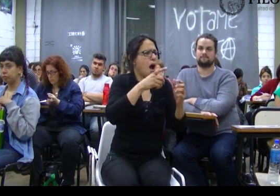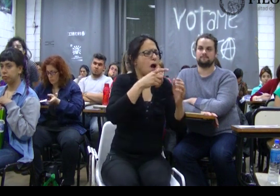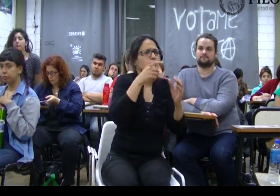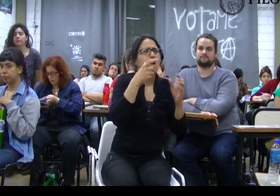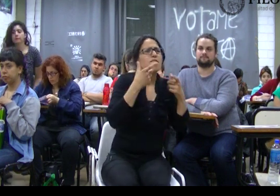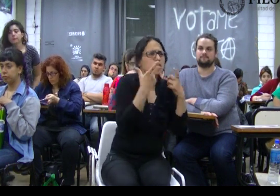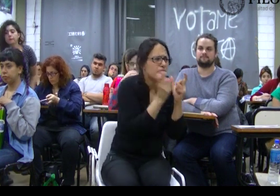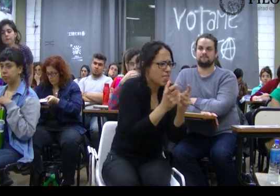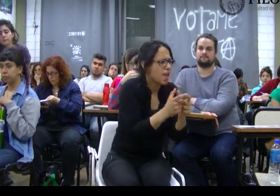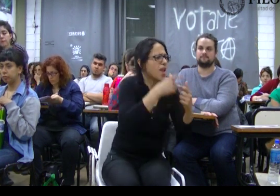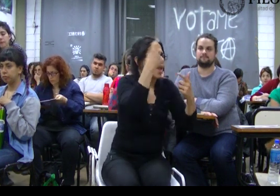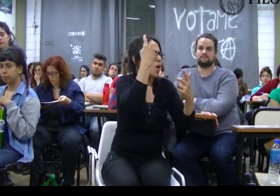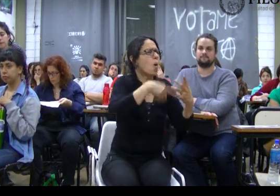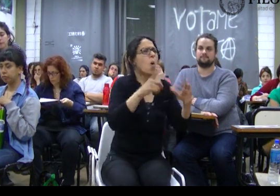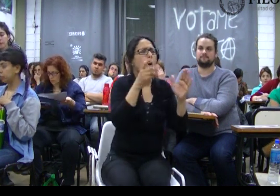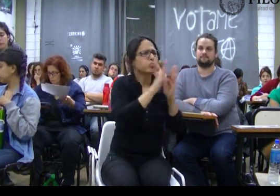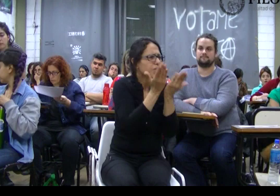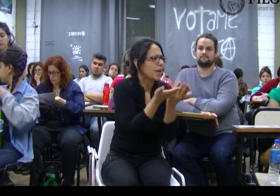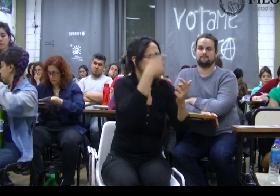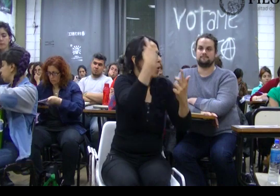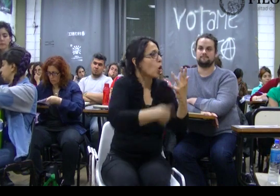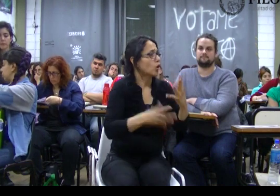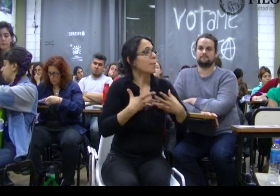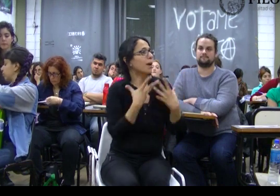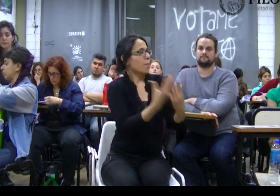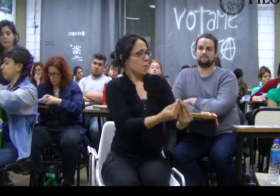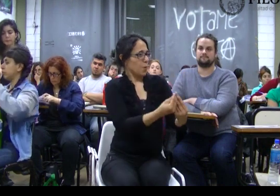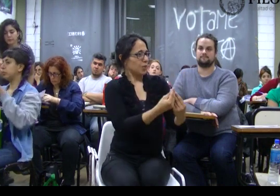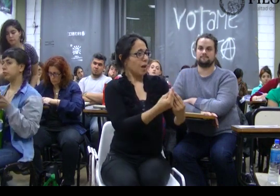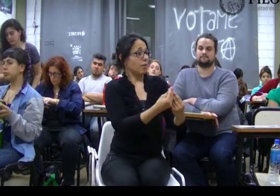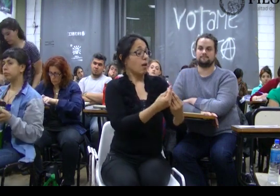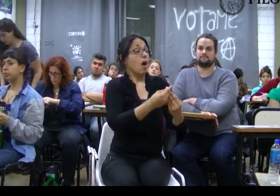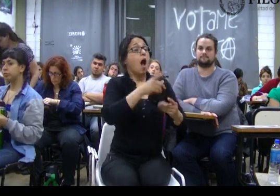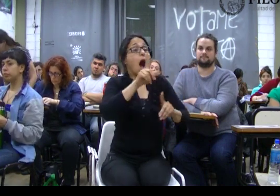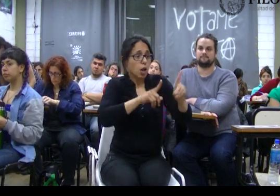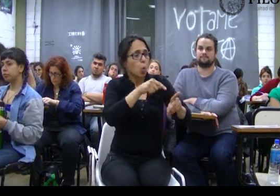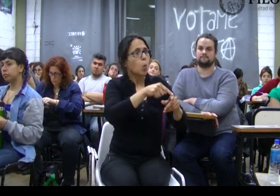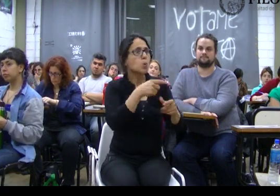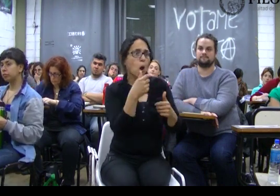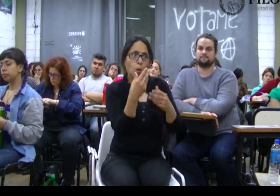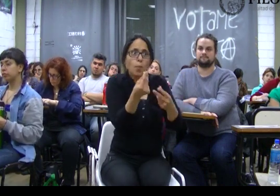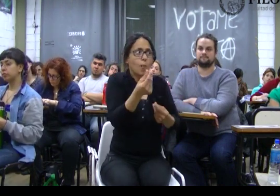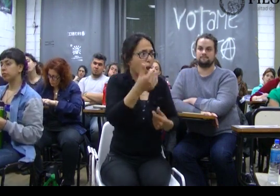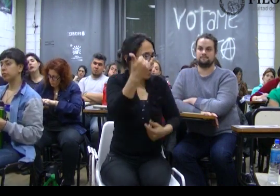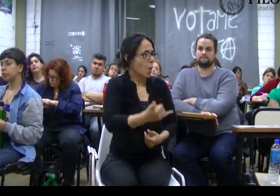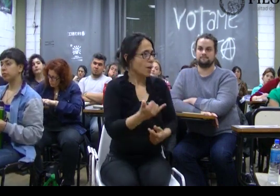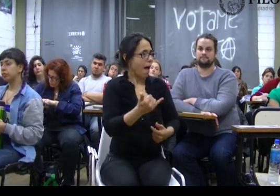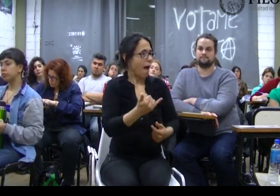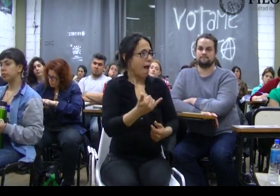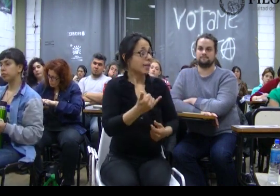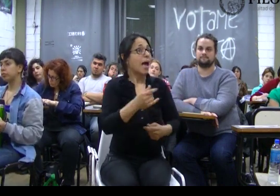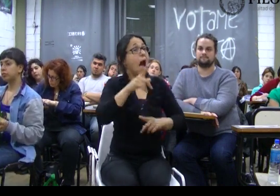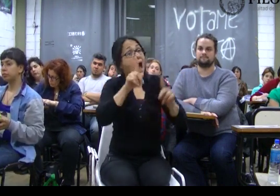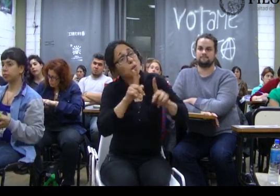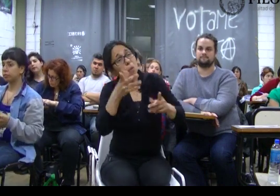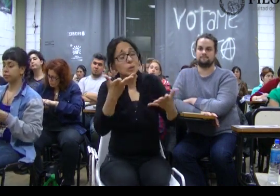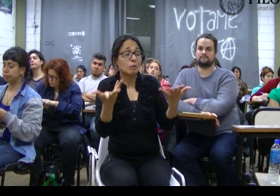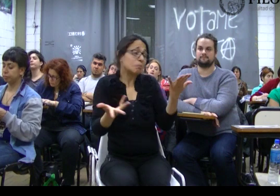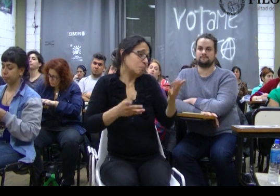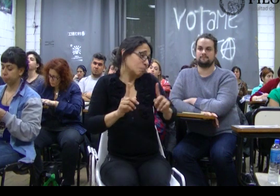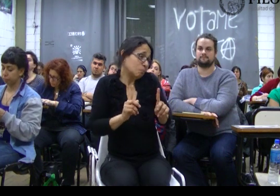son interesantes y algunos tienen accesibilidad, otros no, pero están a disposición para